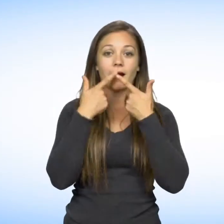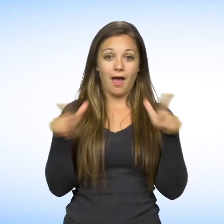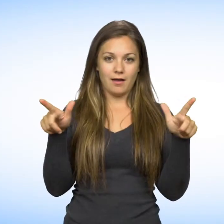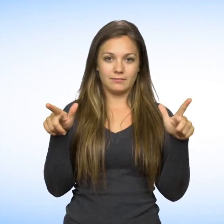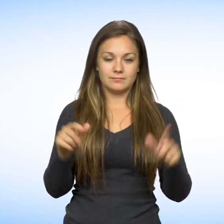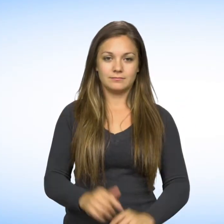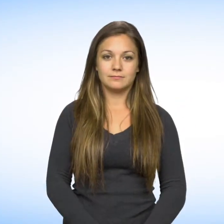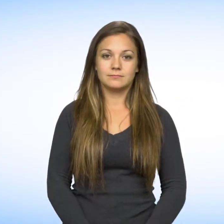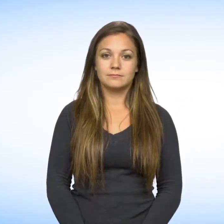lang